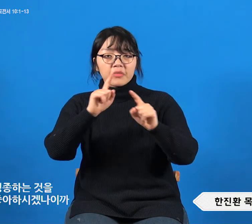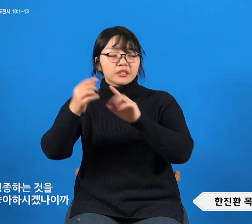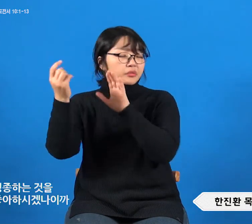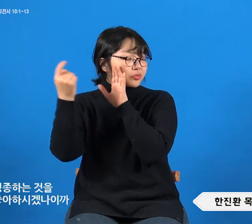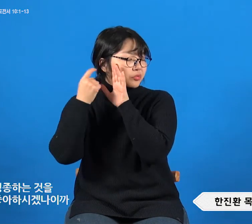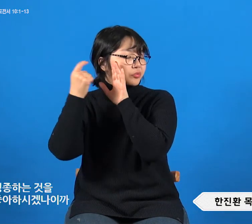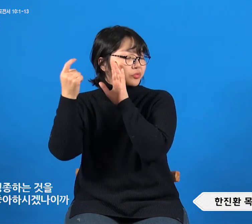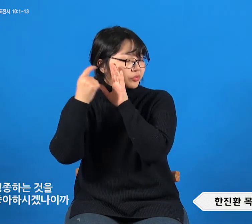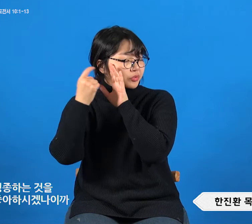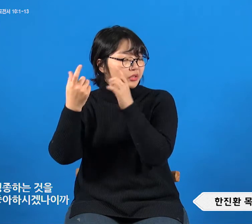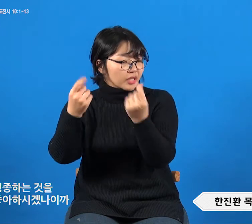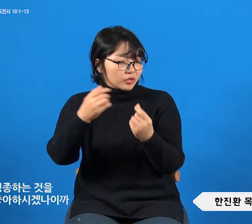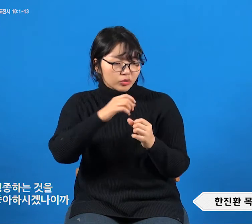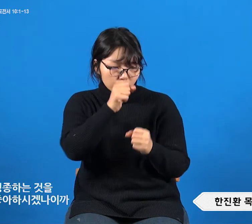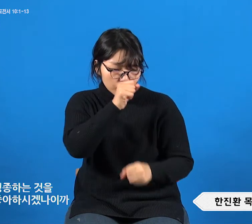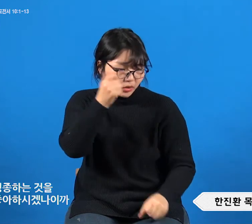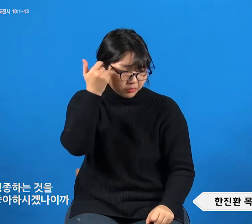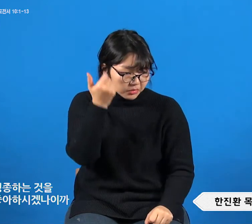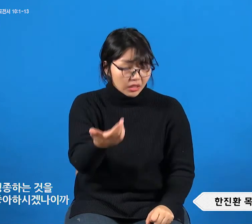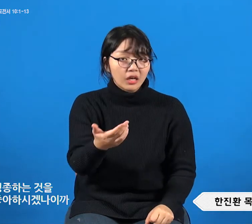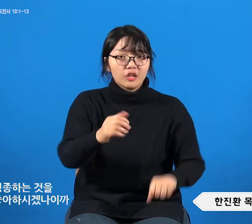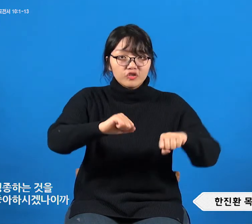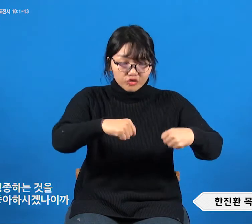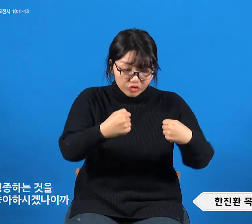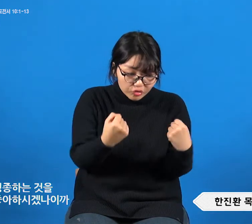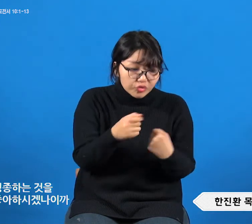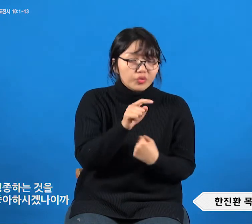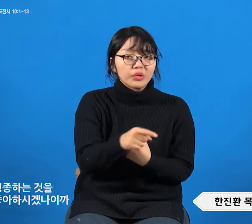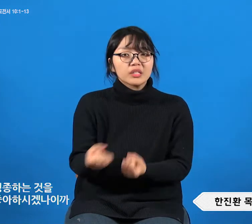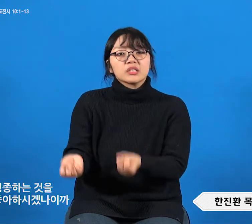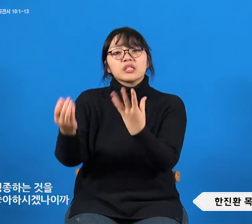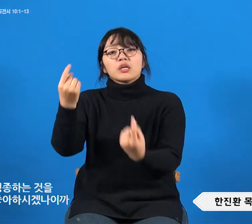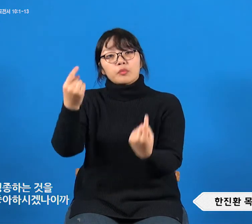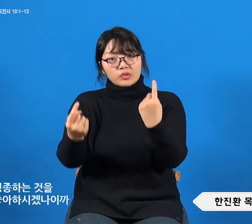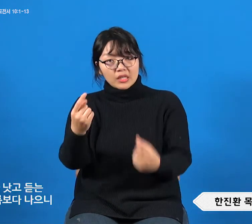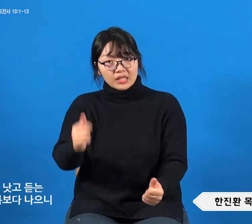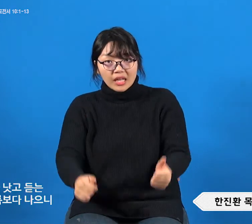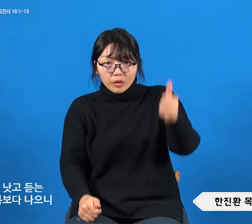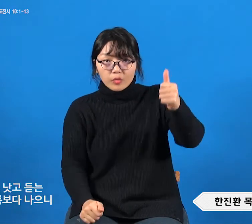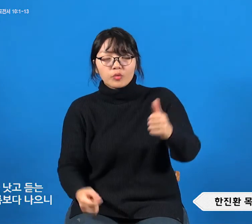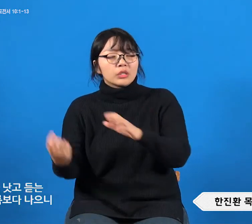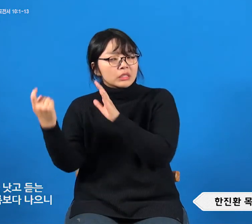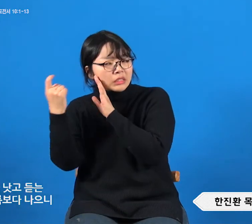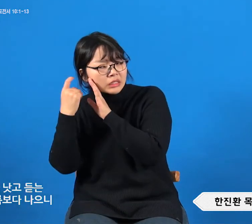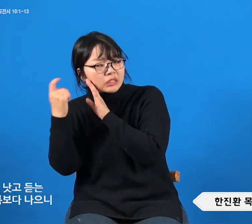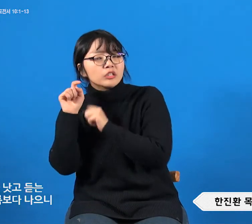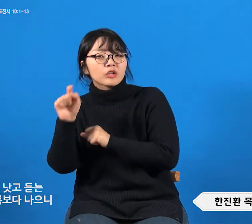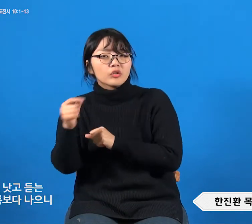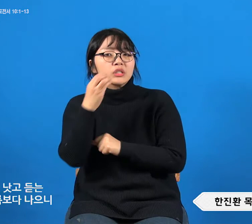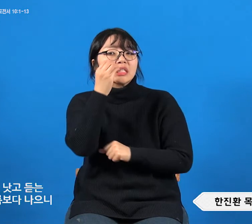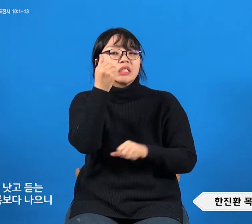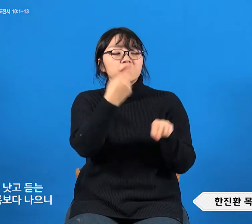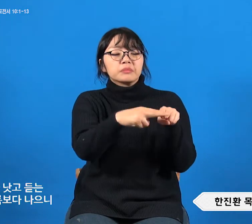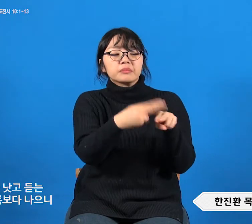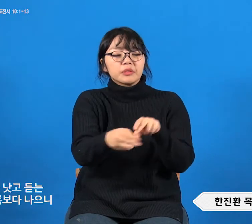좋아하심같이 좋아하시겠나이까? 순종이 제사보다 낫고 듣는 것이 수양의 기름보다